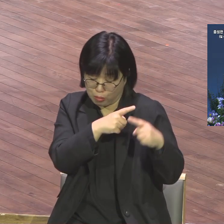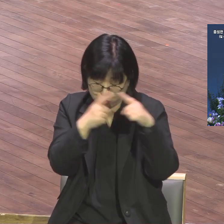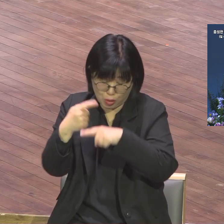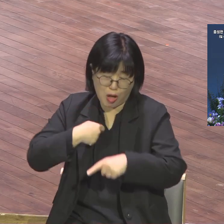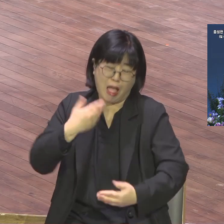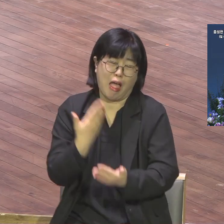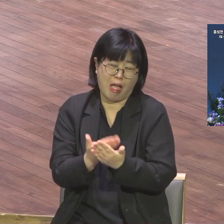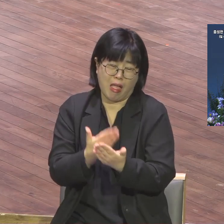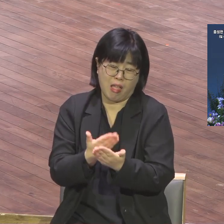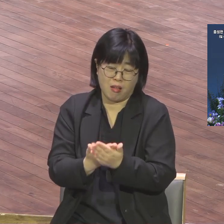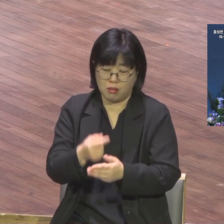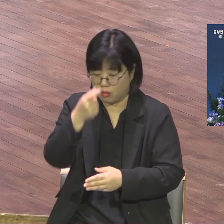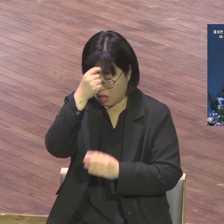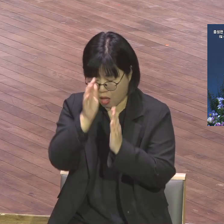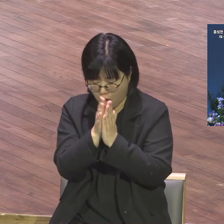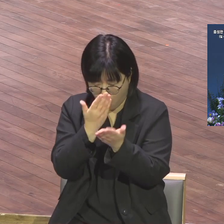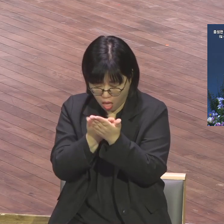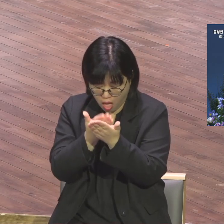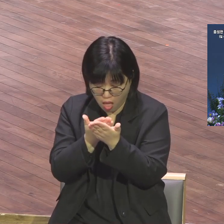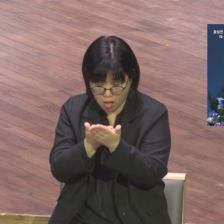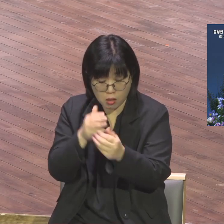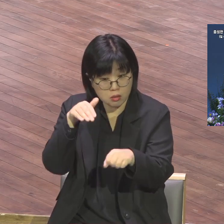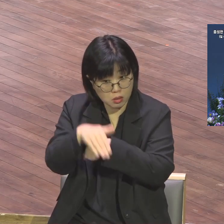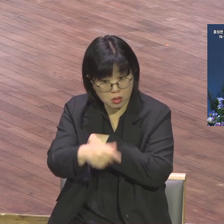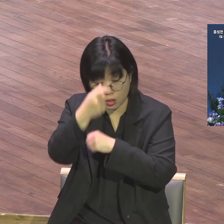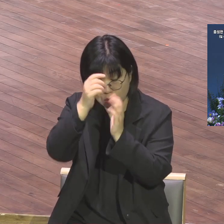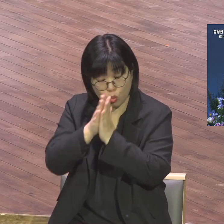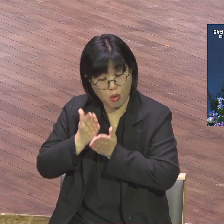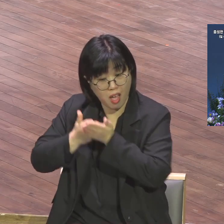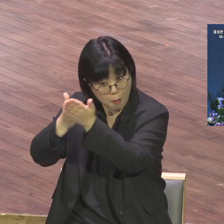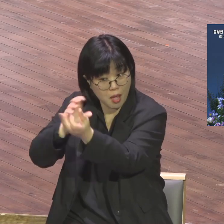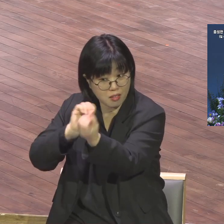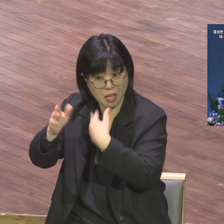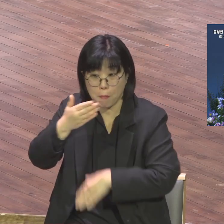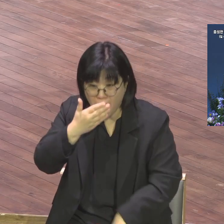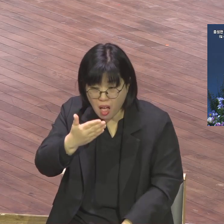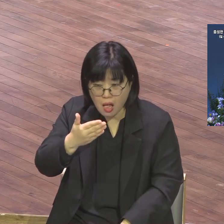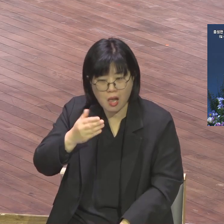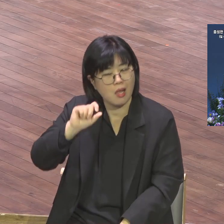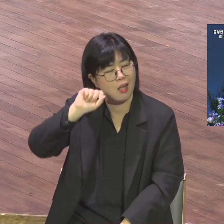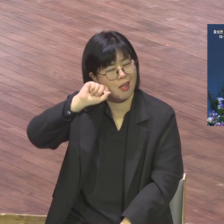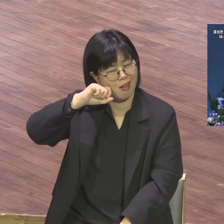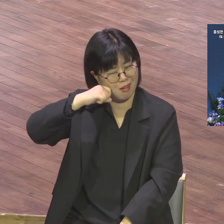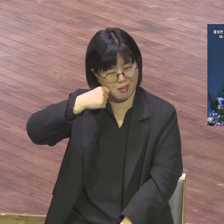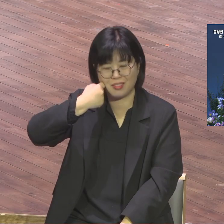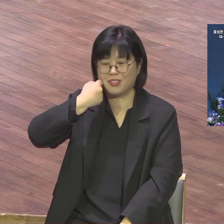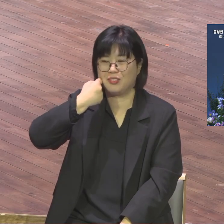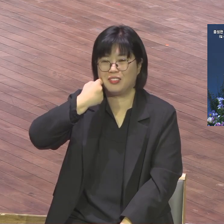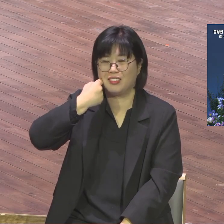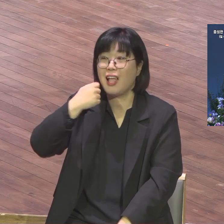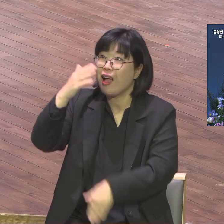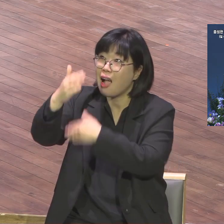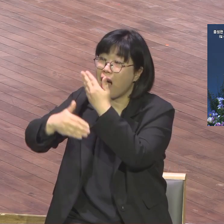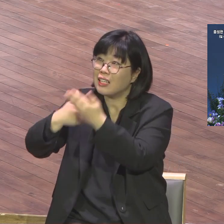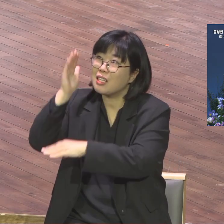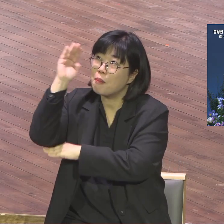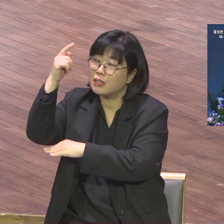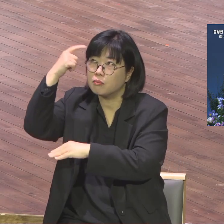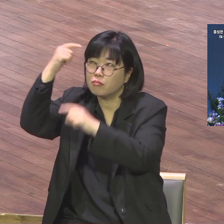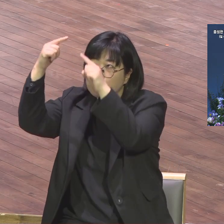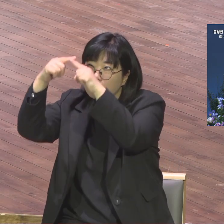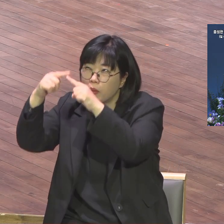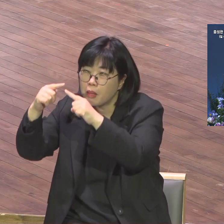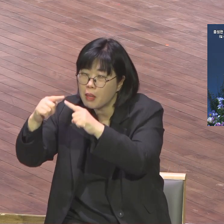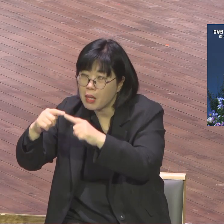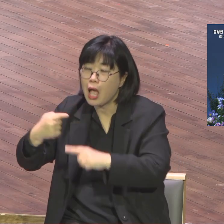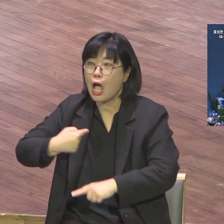때문에 꽝이죠, 꽝. 여러분, 오늘 말씀 제목이 뭐요? 풍성한 기쁨을